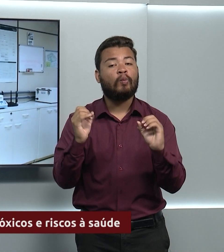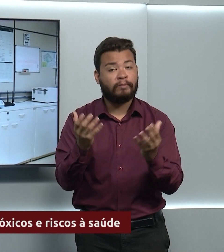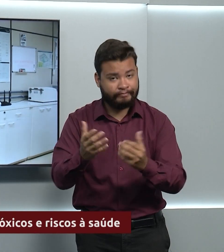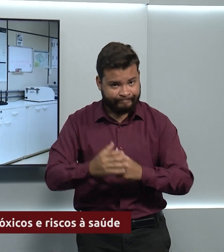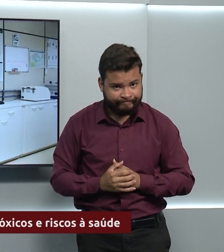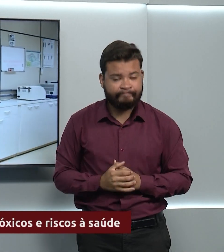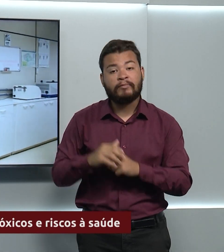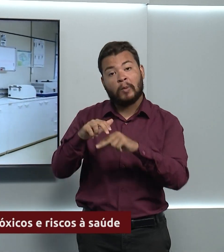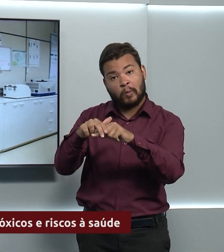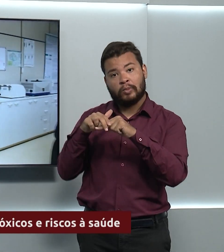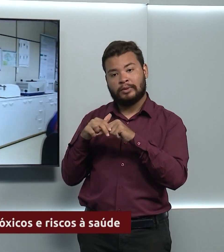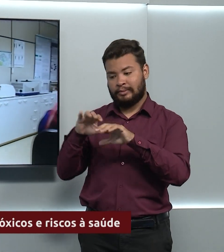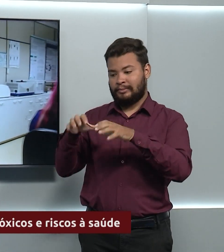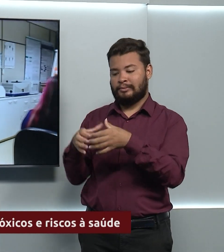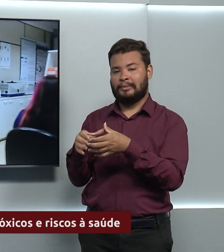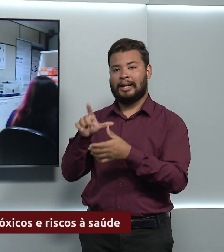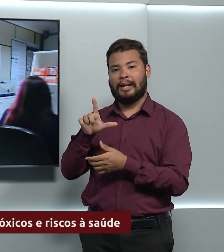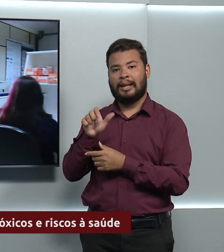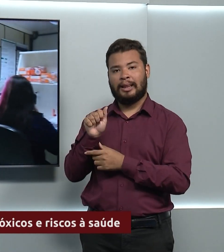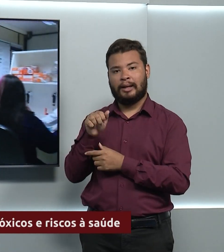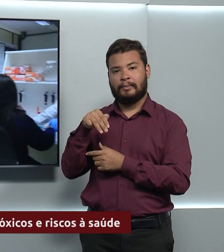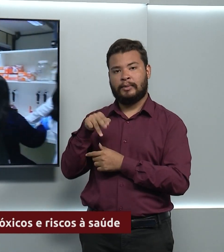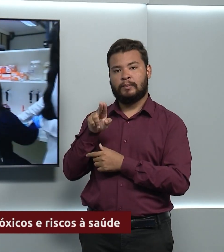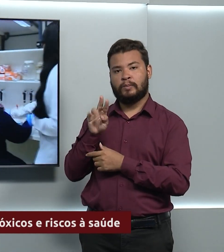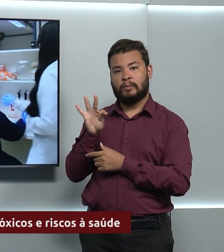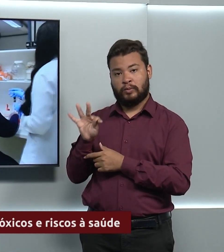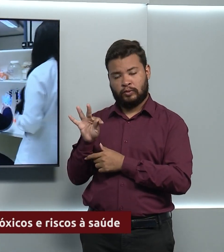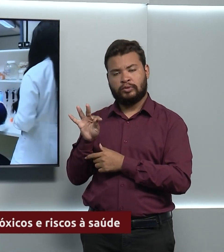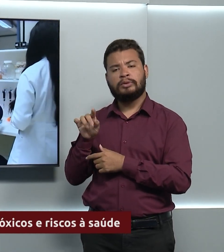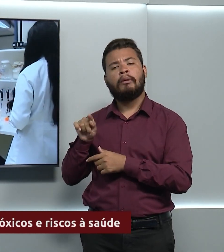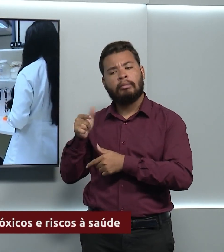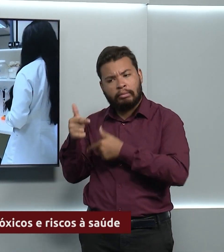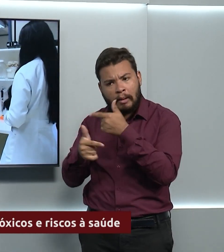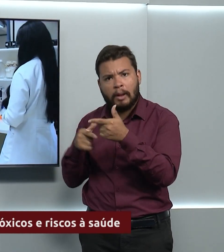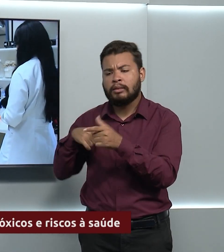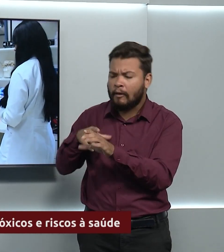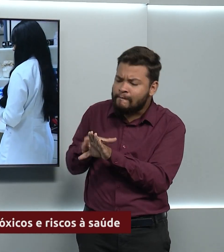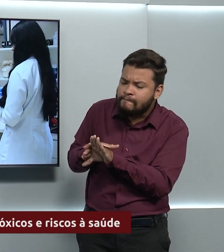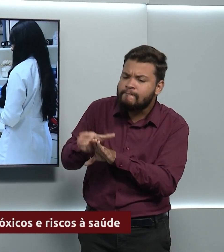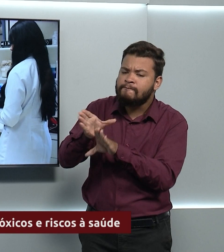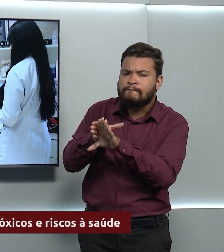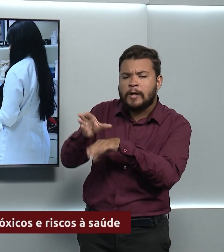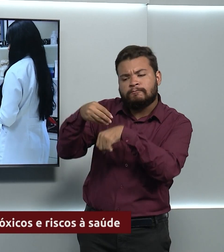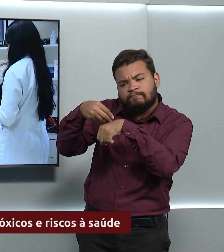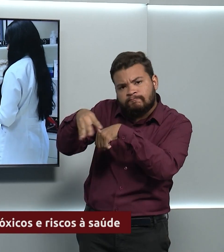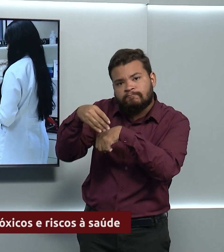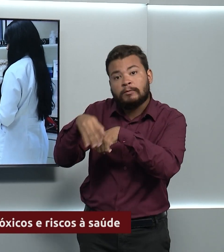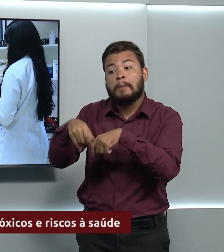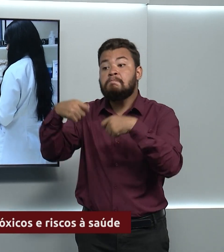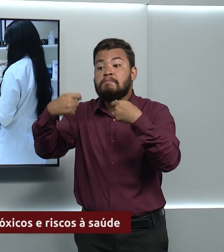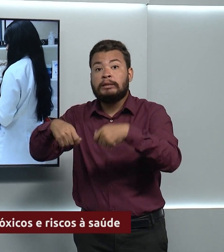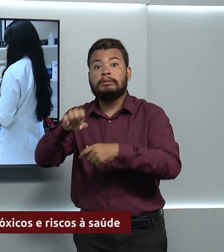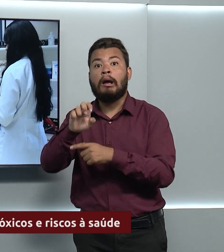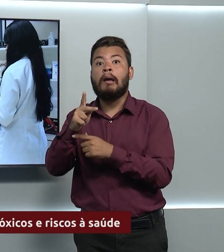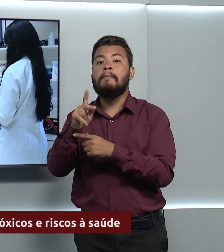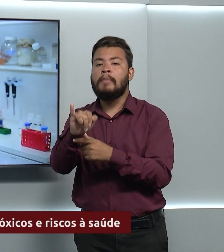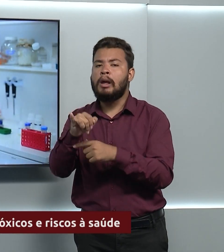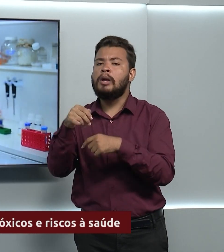isso, o Laboratório de Mutagênese também orienta esses trabalhadores sobre a importância do uso de